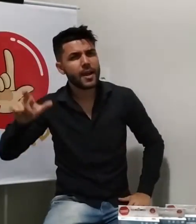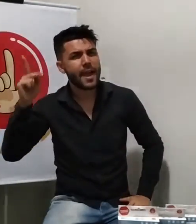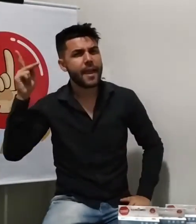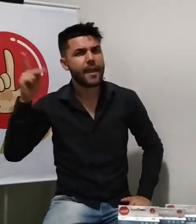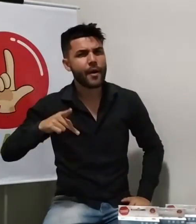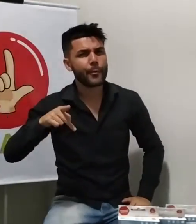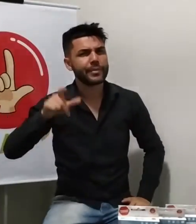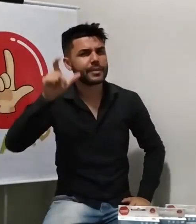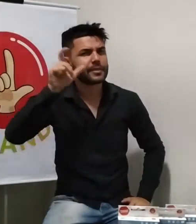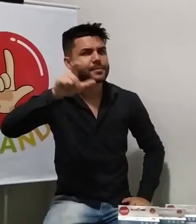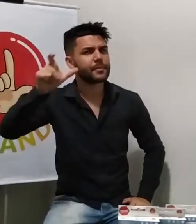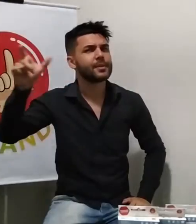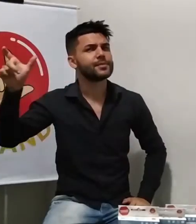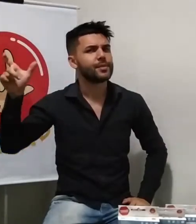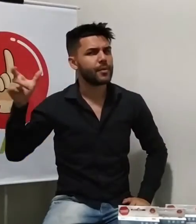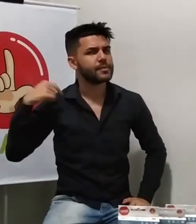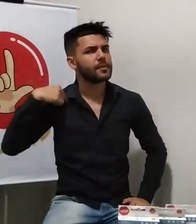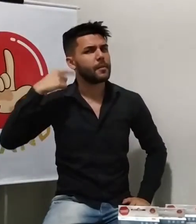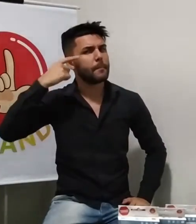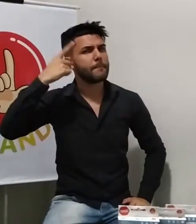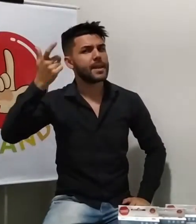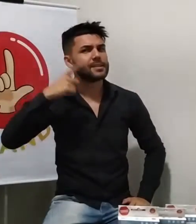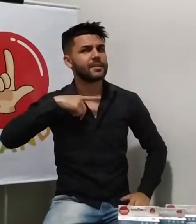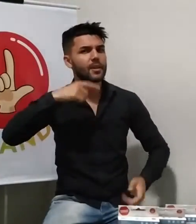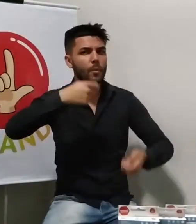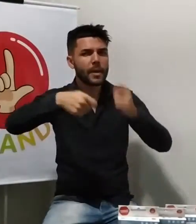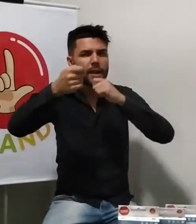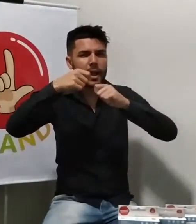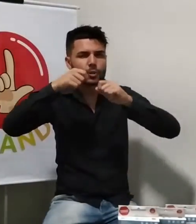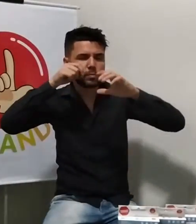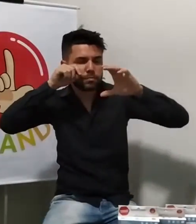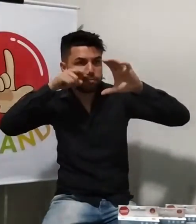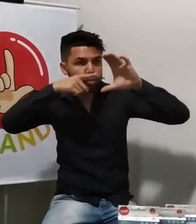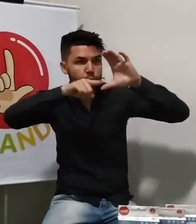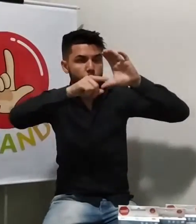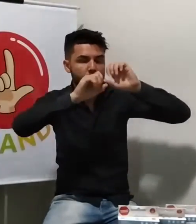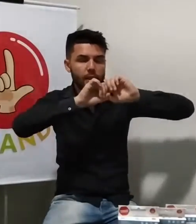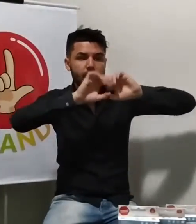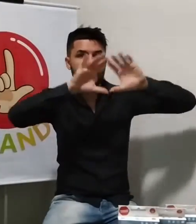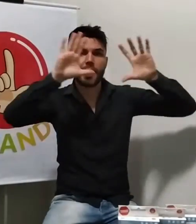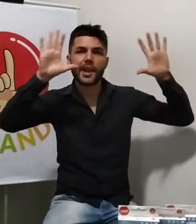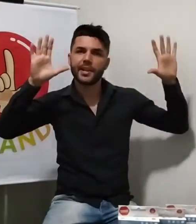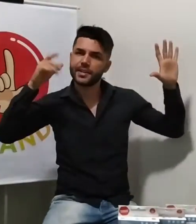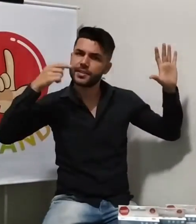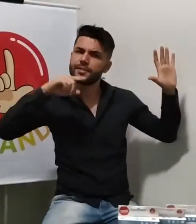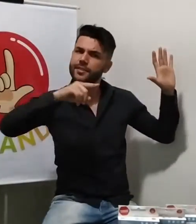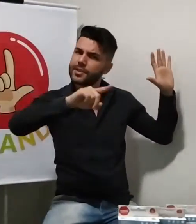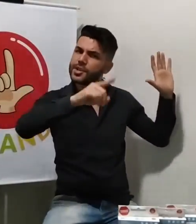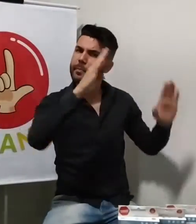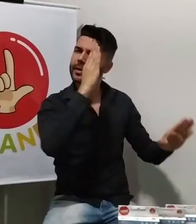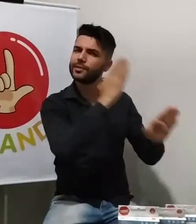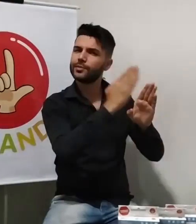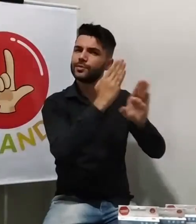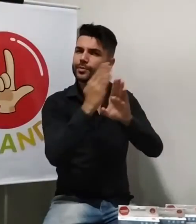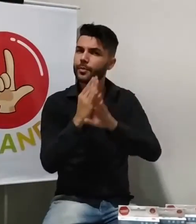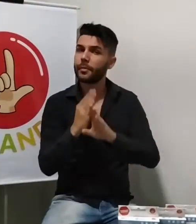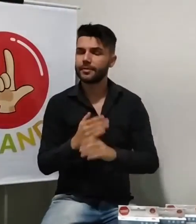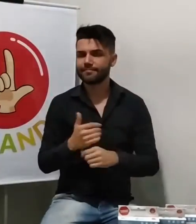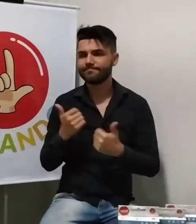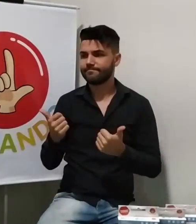vezes um mercado grande para explorar, né? Então essas eu acho que são as dicas para quem tá começando mesmo. Fantástico, muito bom ouvir Gustavo Caetano falando. Você vê, cada